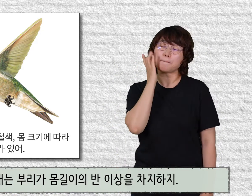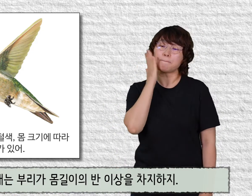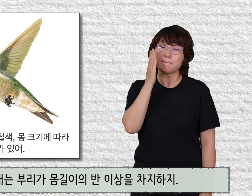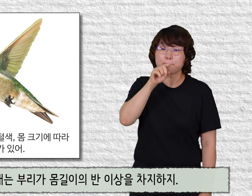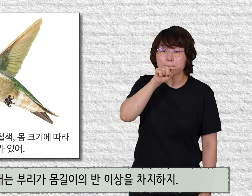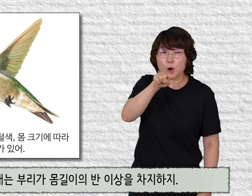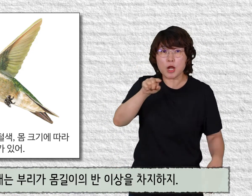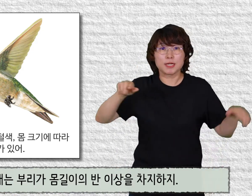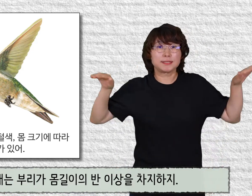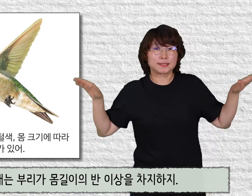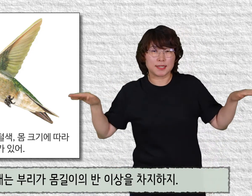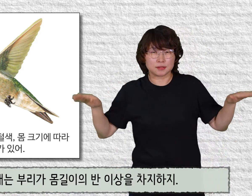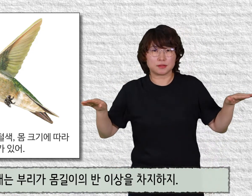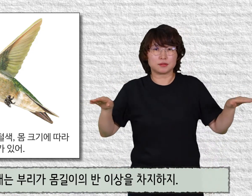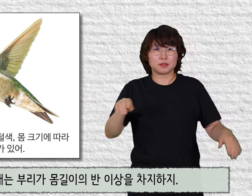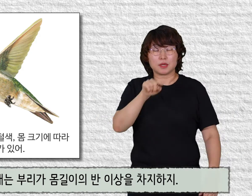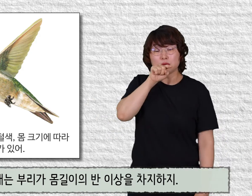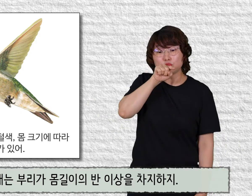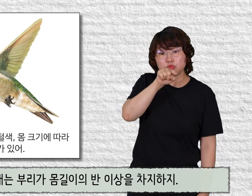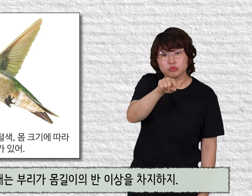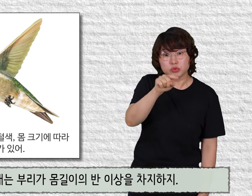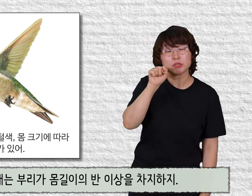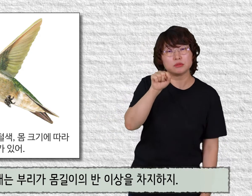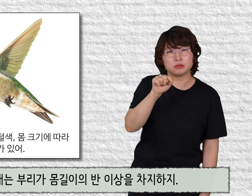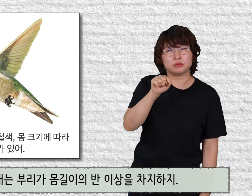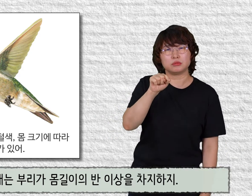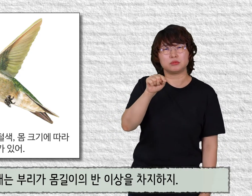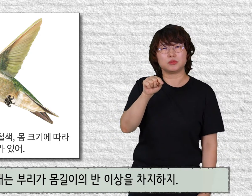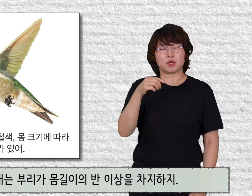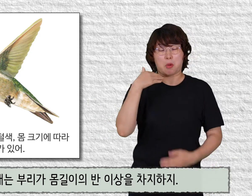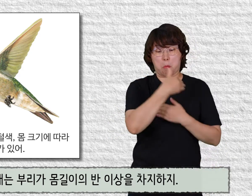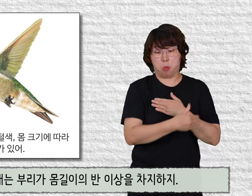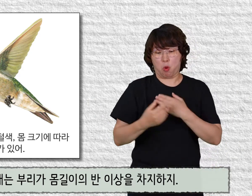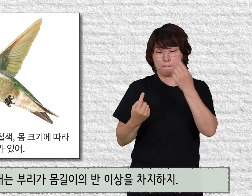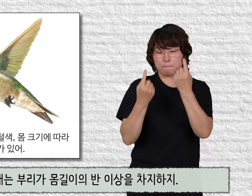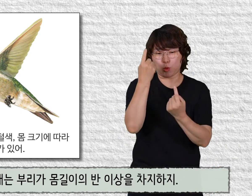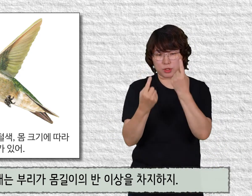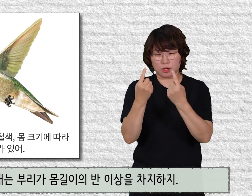어떤 벌새는 부리가 몸 길이의 반 이상을 차지하지.